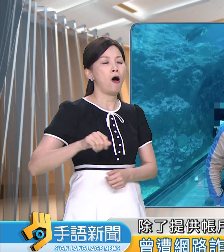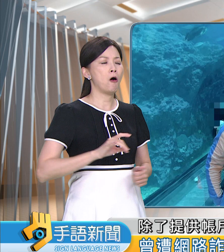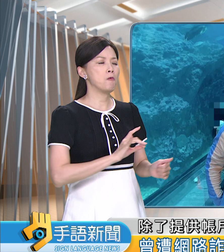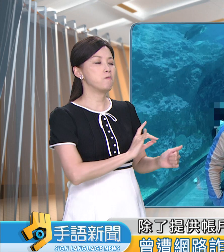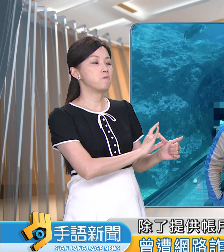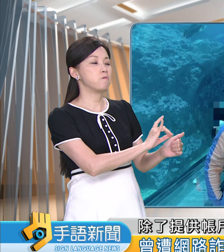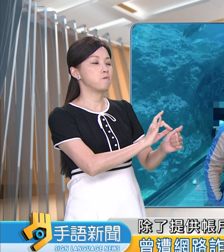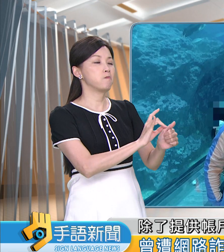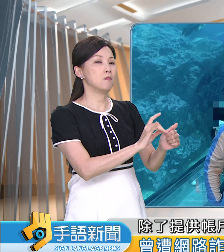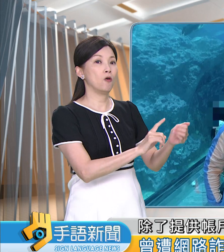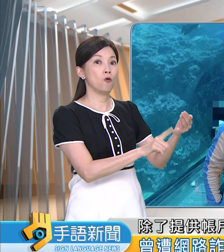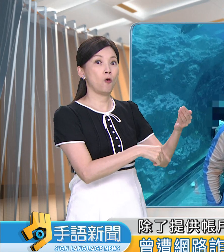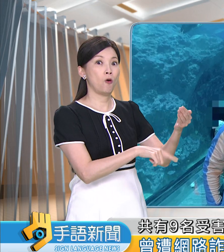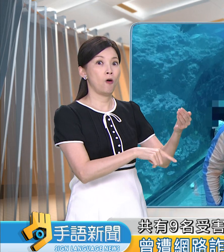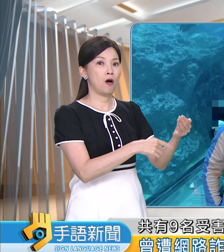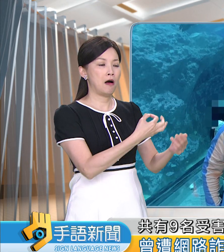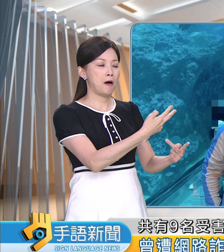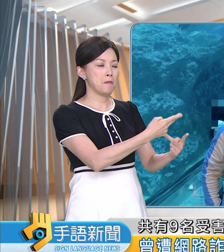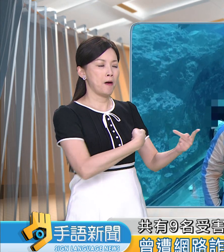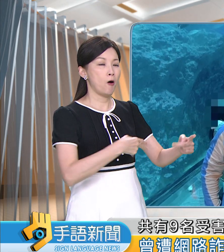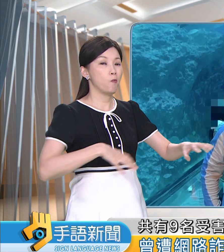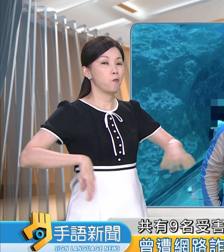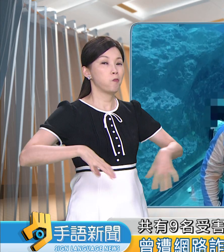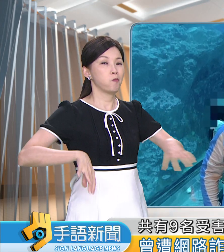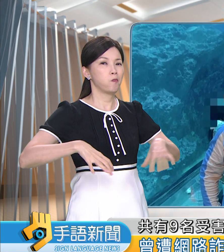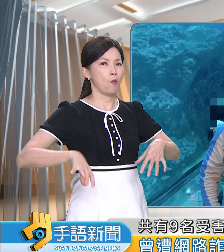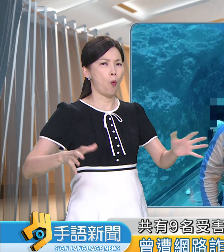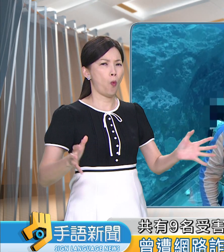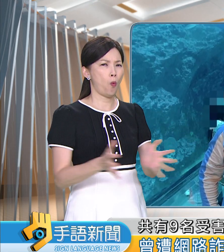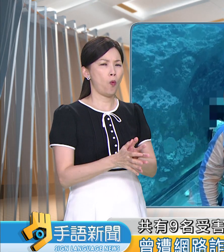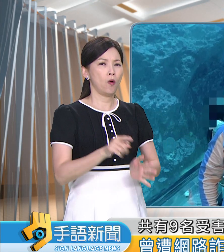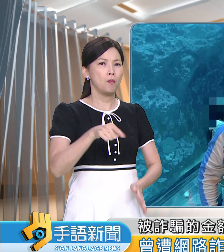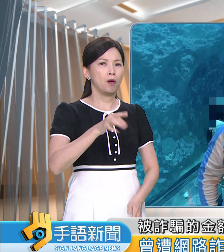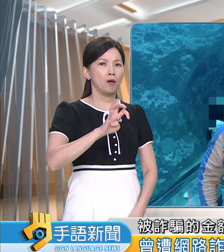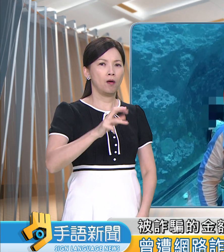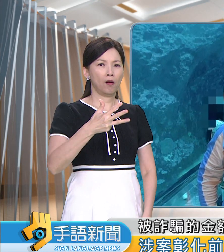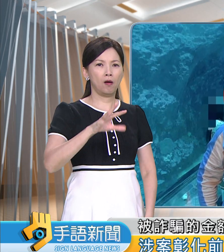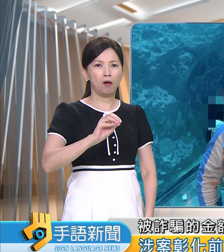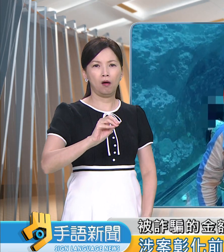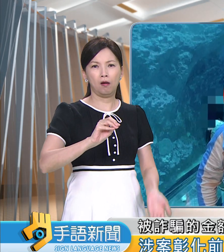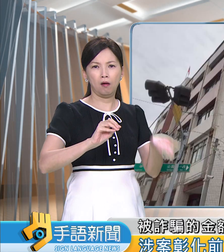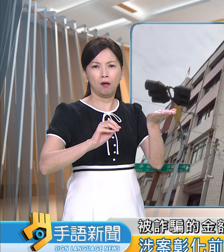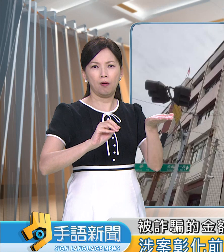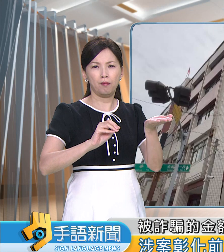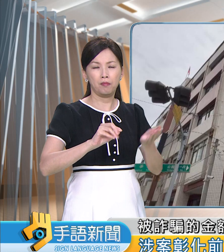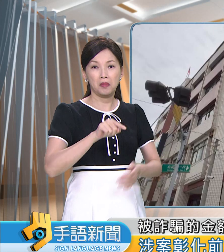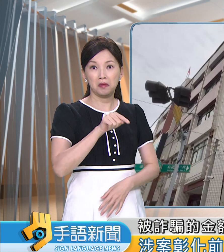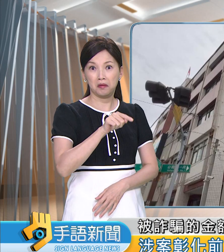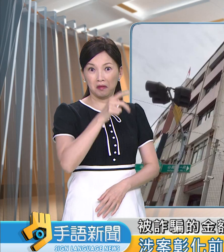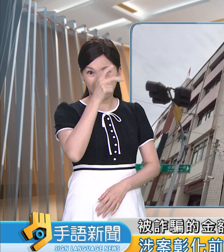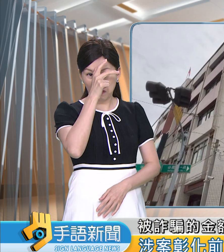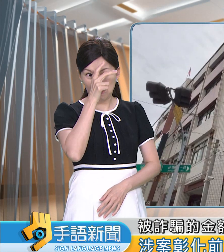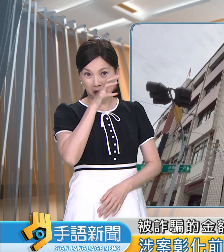款车手，共有九名受害者，被诈骗的金额共有